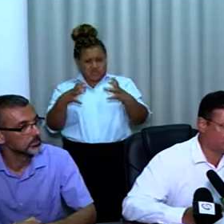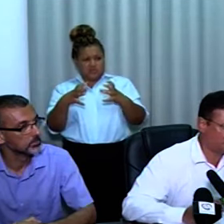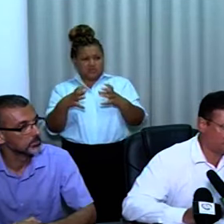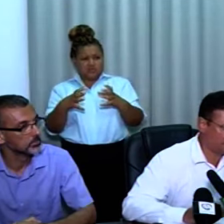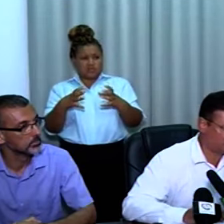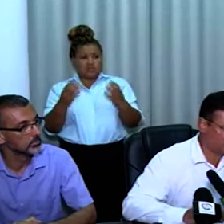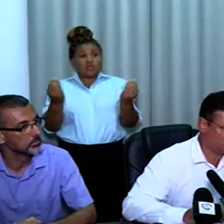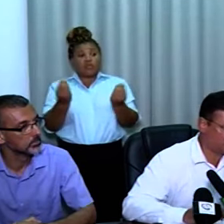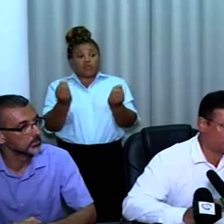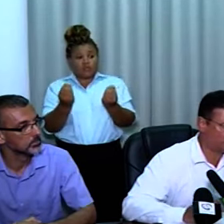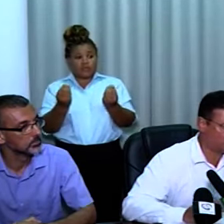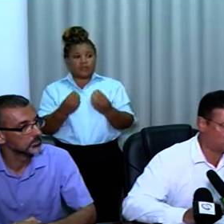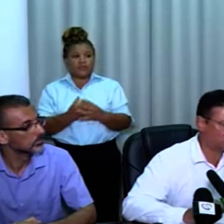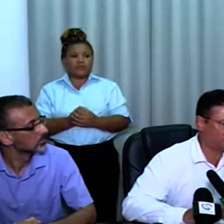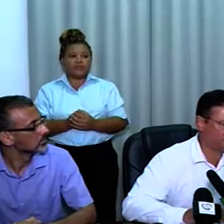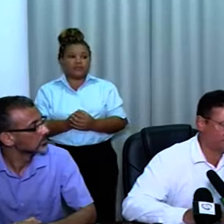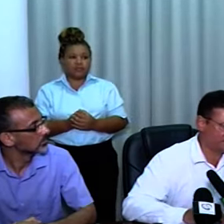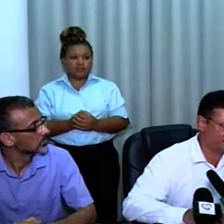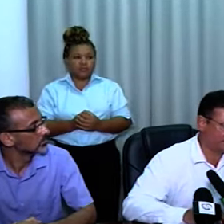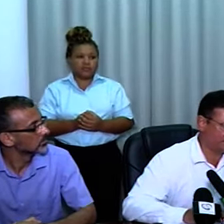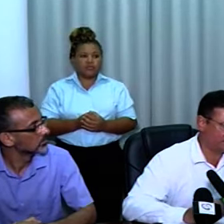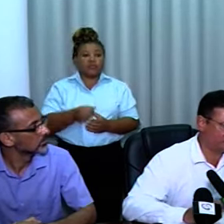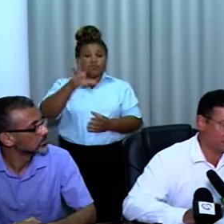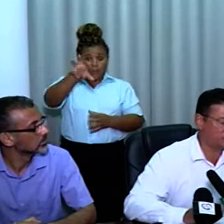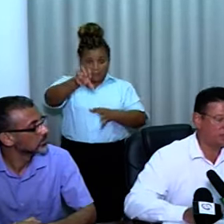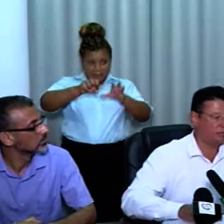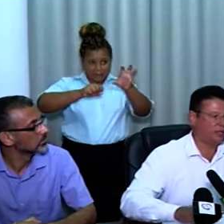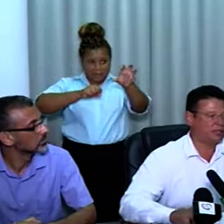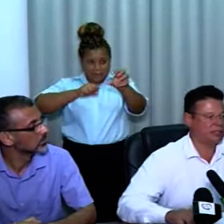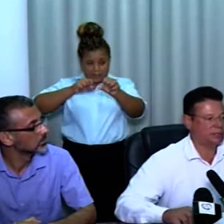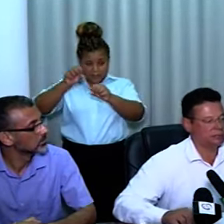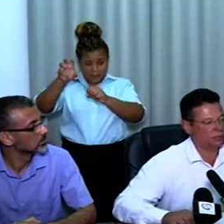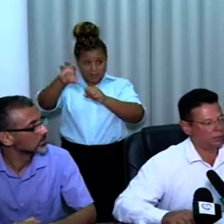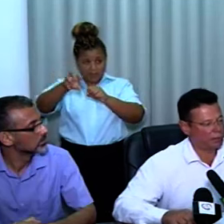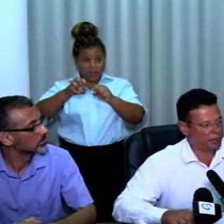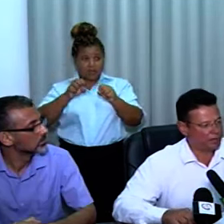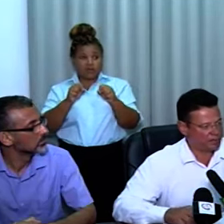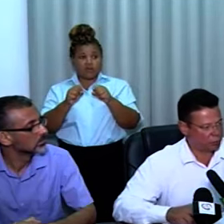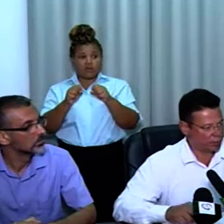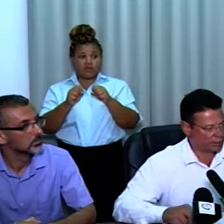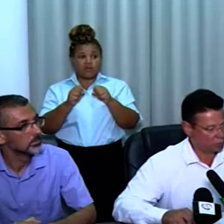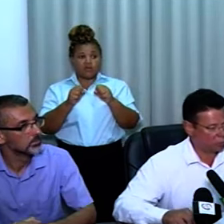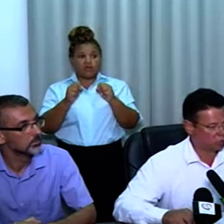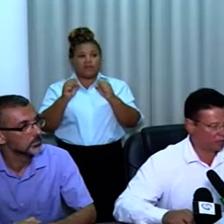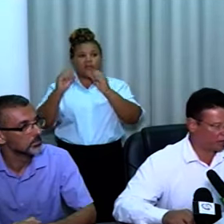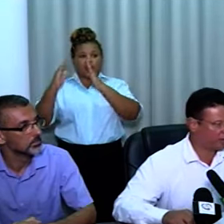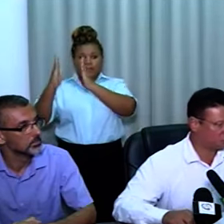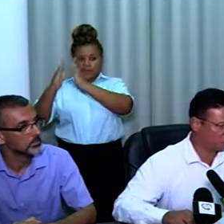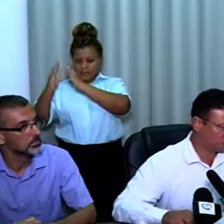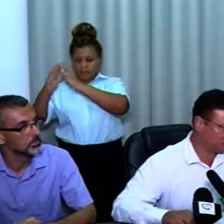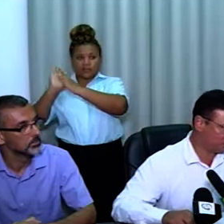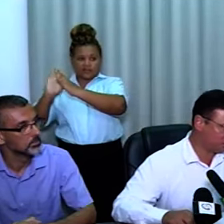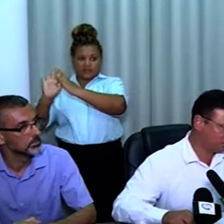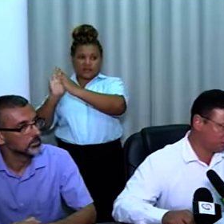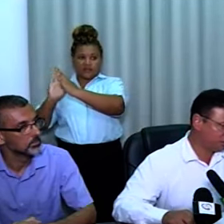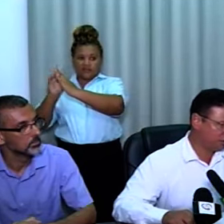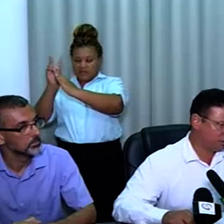dans isolation, quand nous facilité l'autre. Il faudrait dire que ça ne peut pas manifester aucun symptôme, mais nous fait qu'un